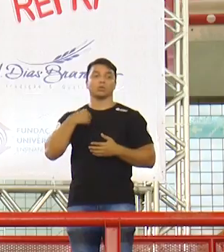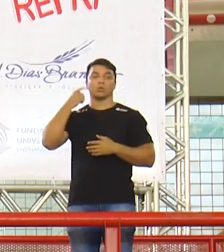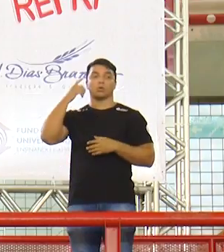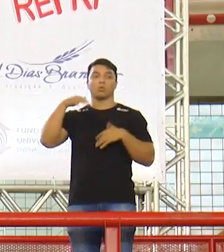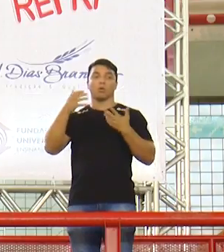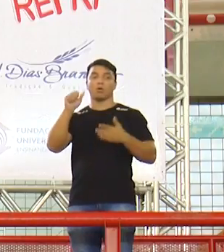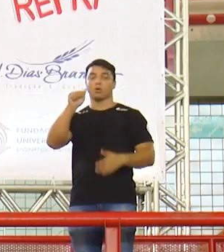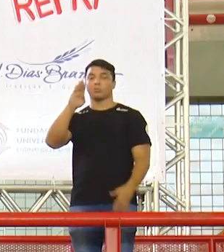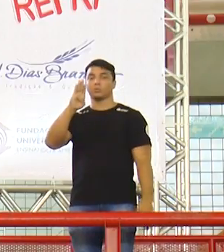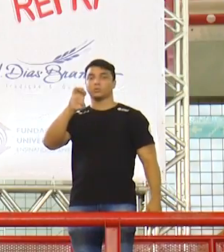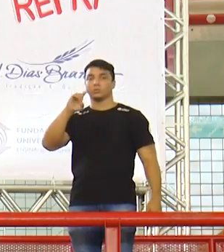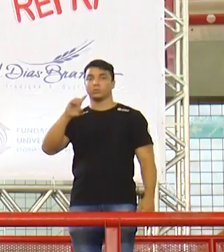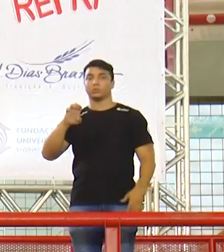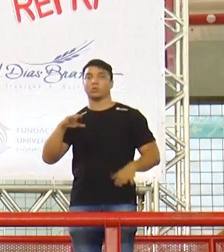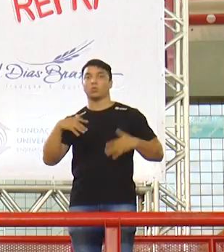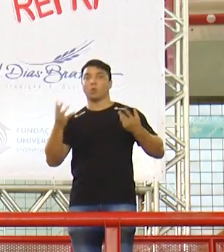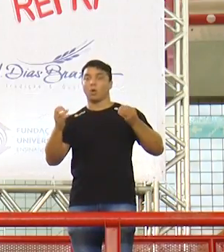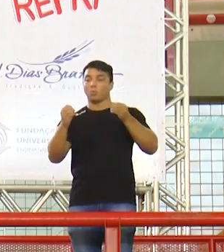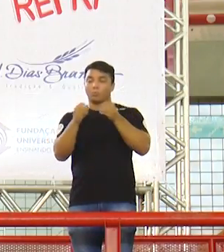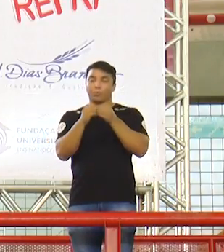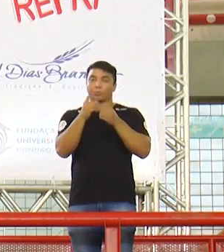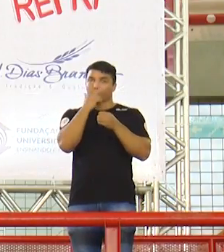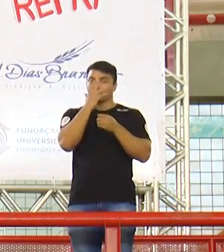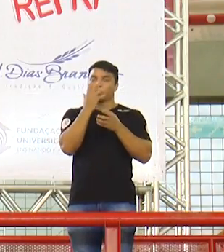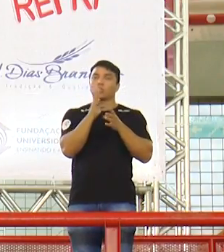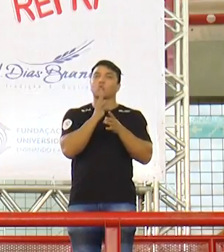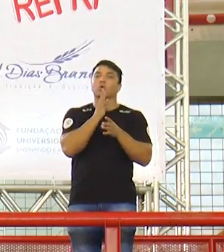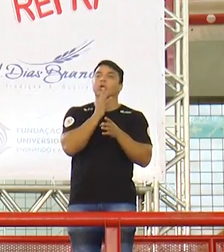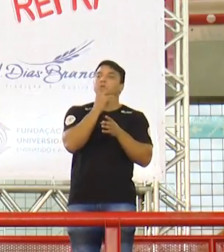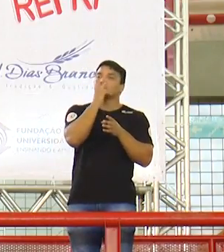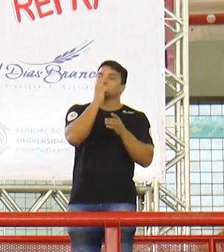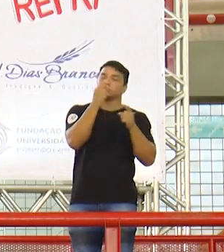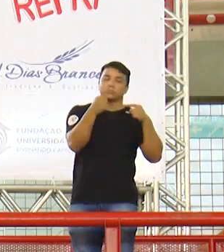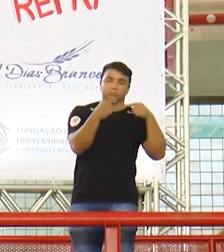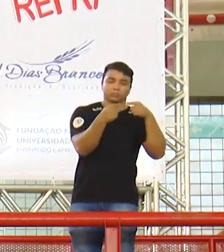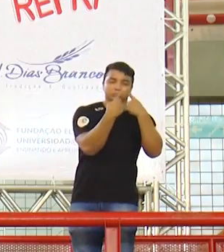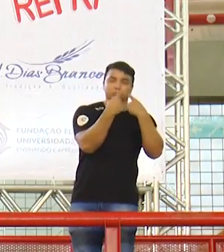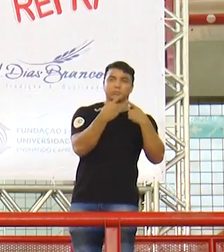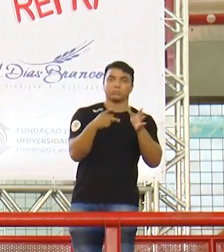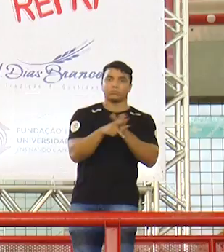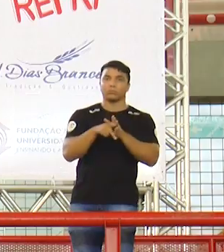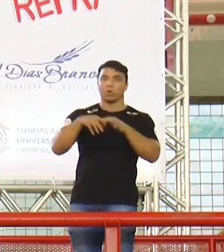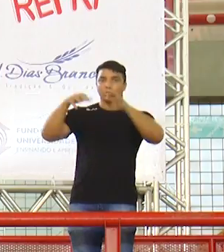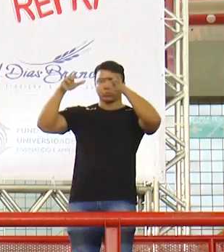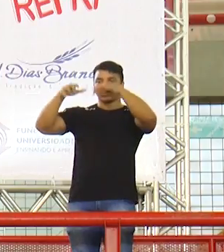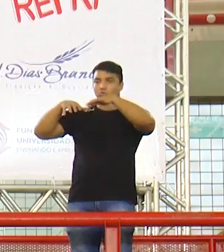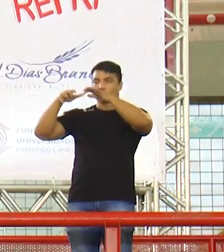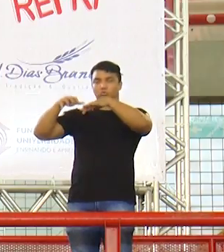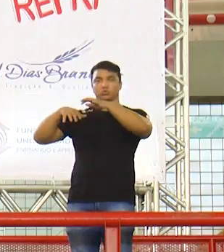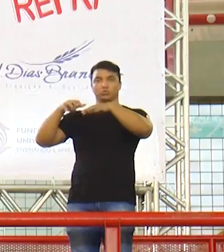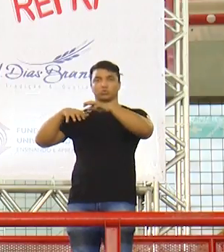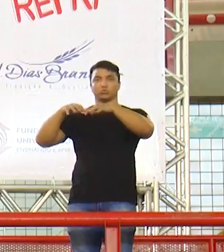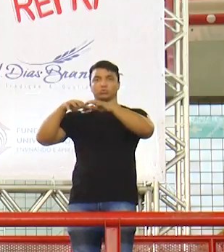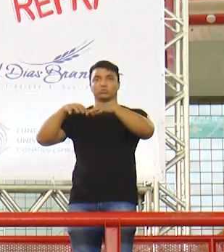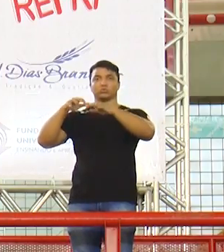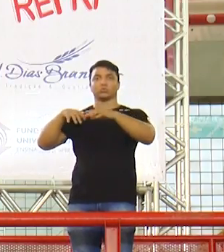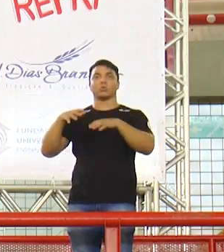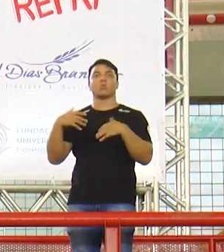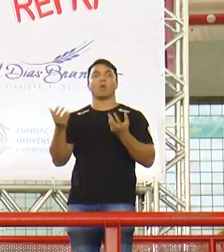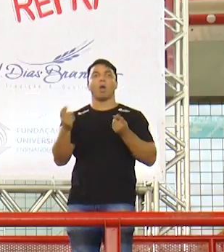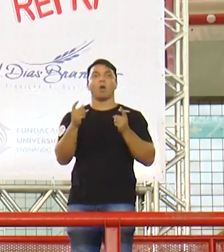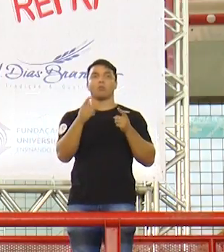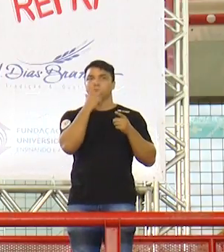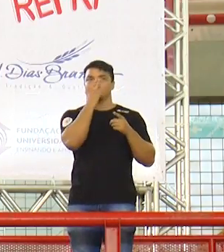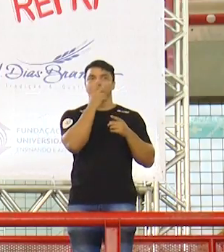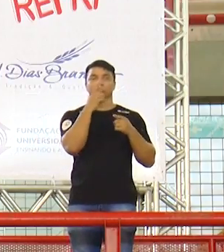uma sonoridade que se aproxima de maneira assim, mais destacada do barulho da